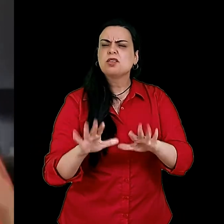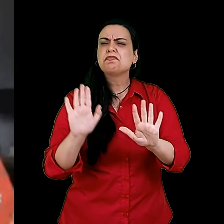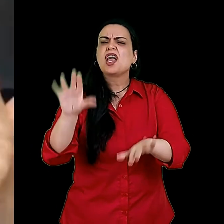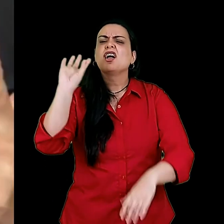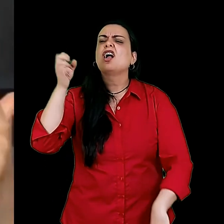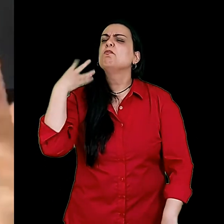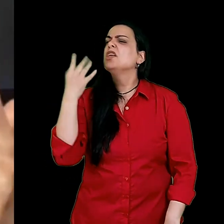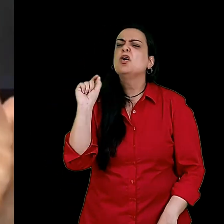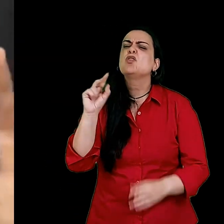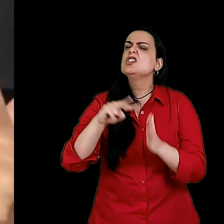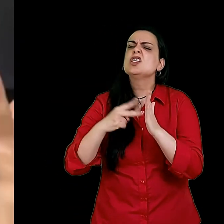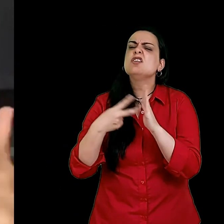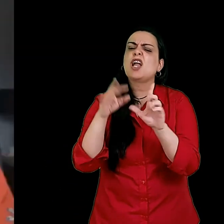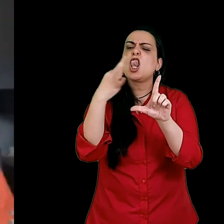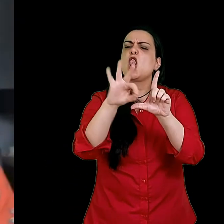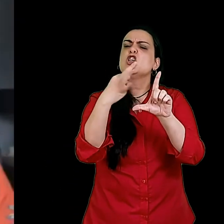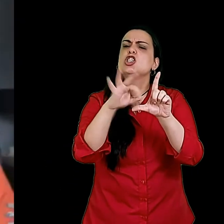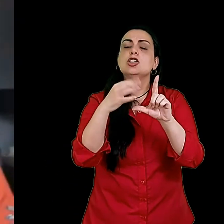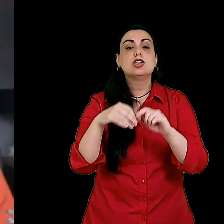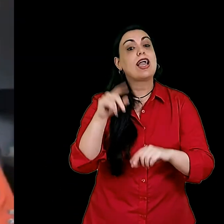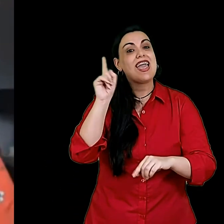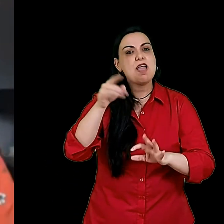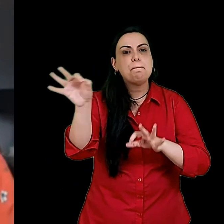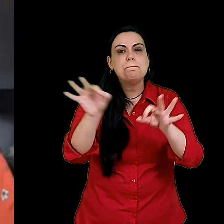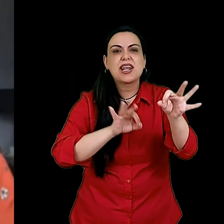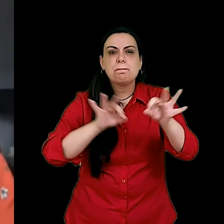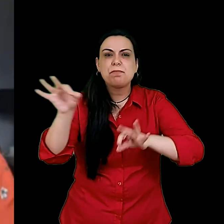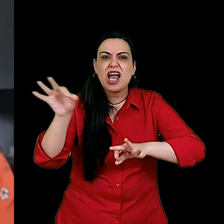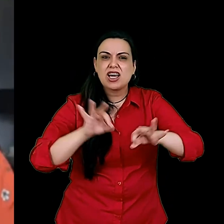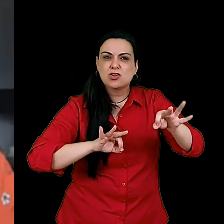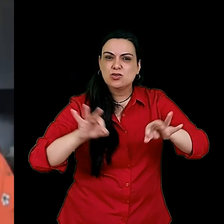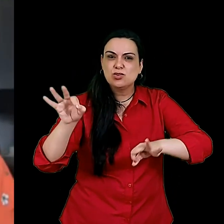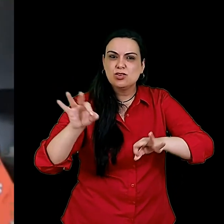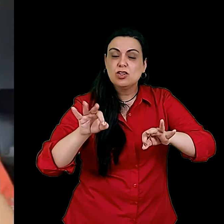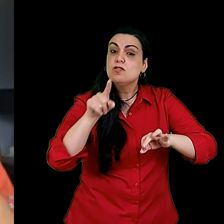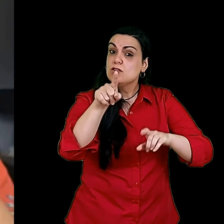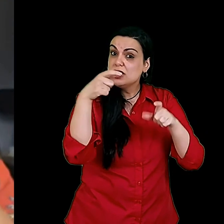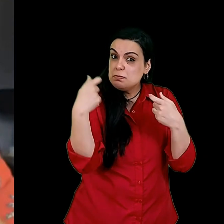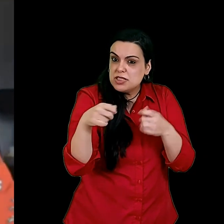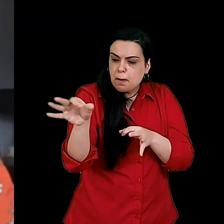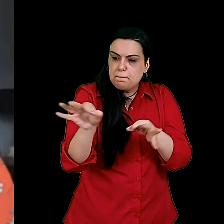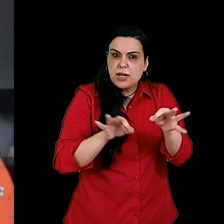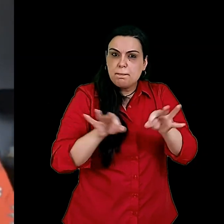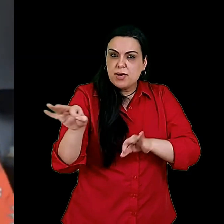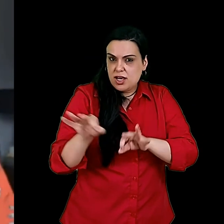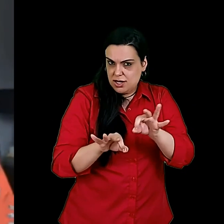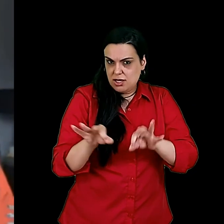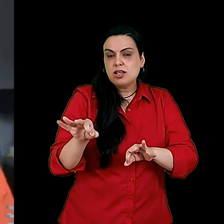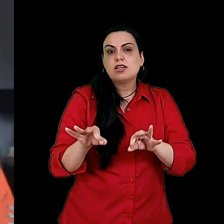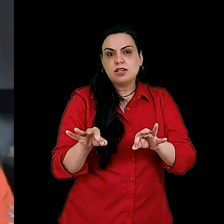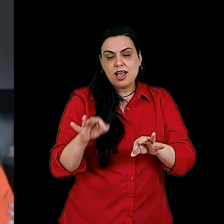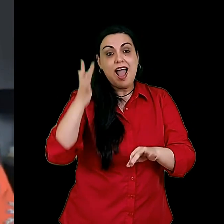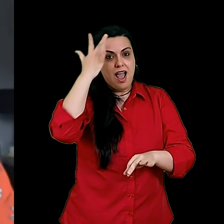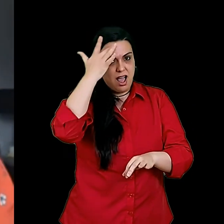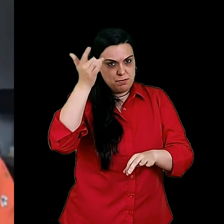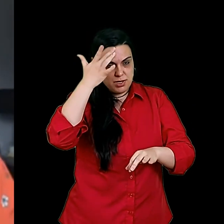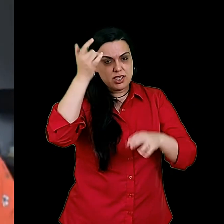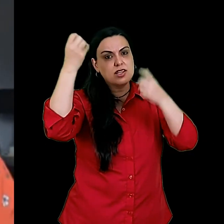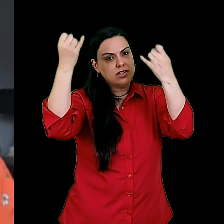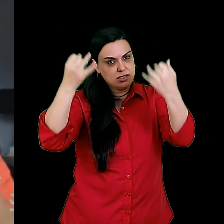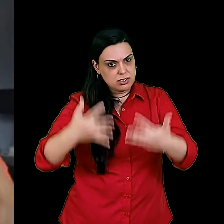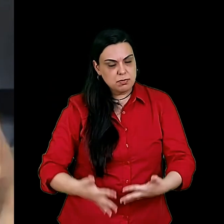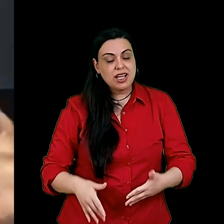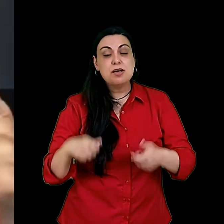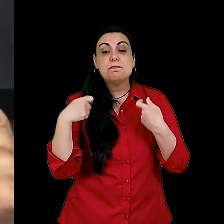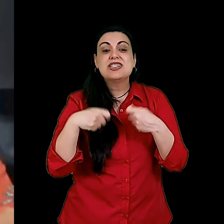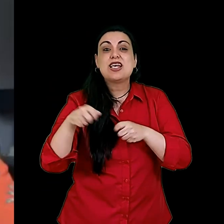família e isso envolve esforço. Camila, o que significa envolver logística? Envolve preparo. Preparo.